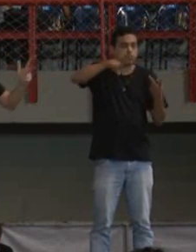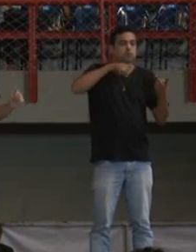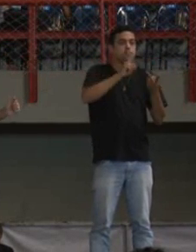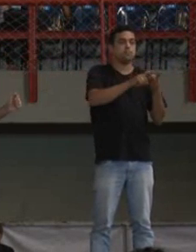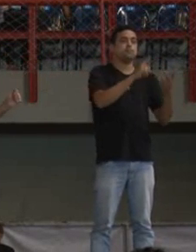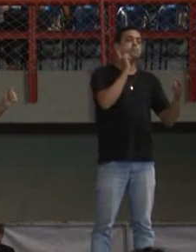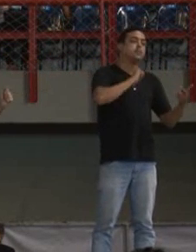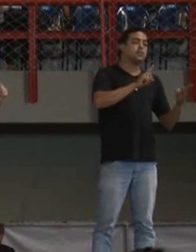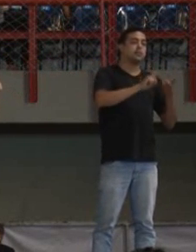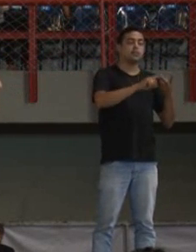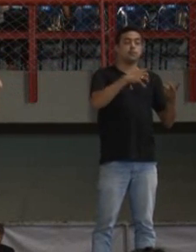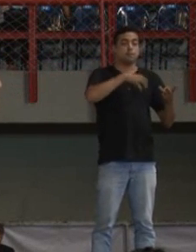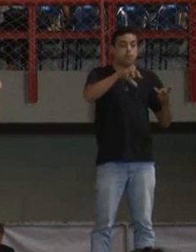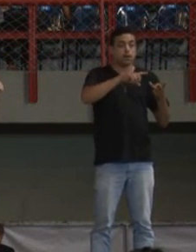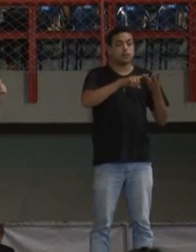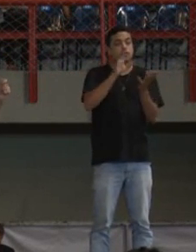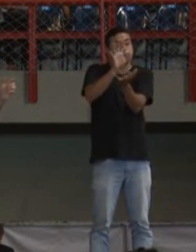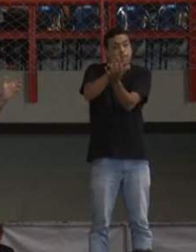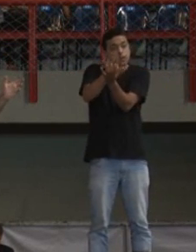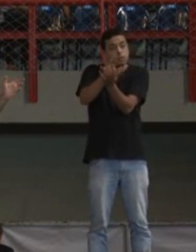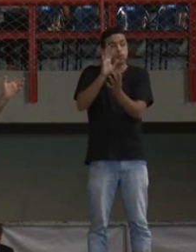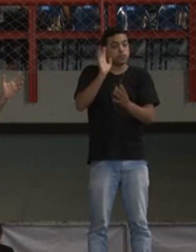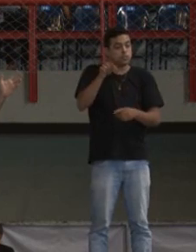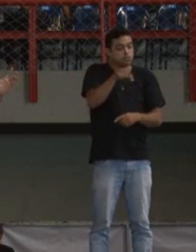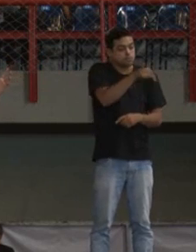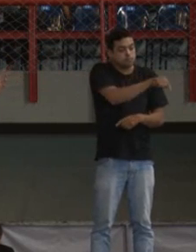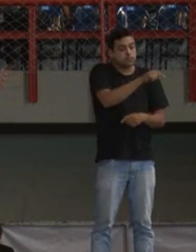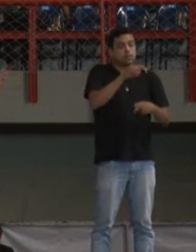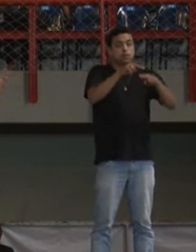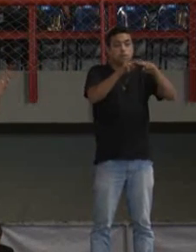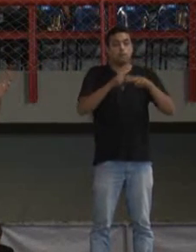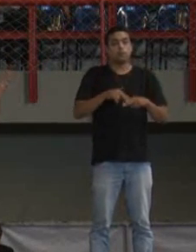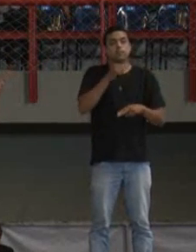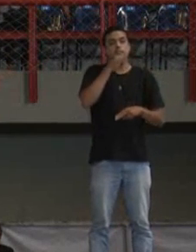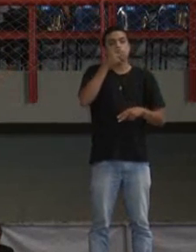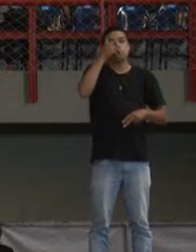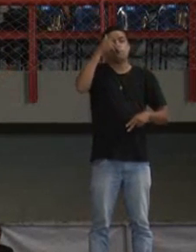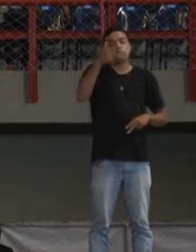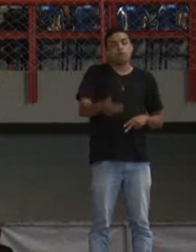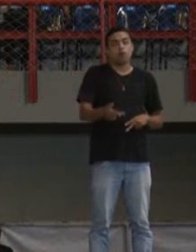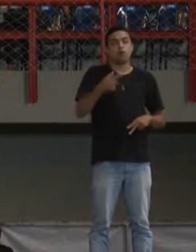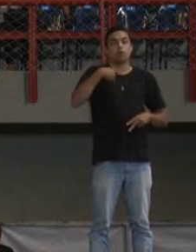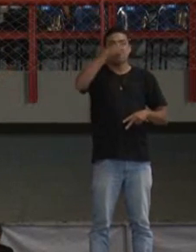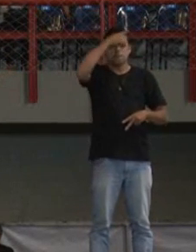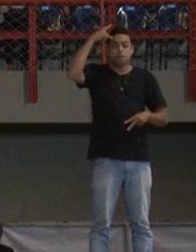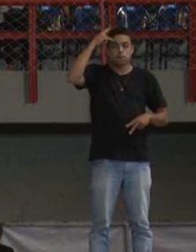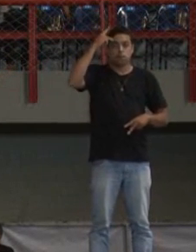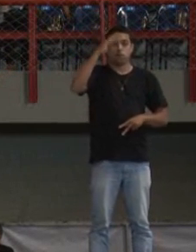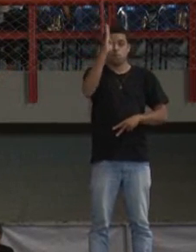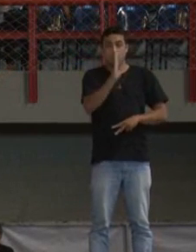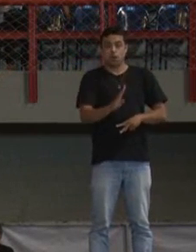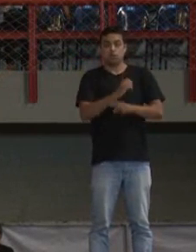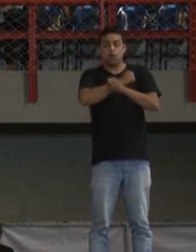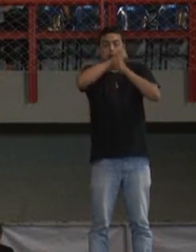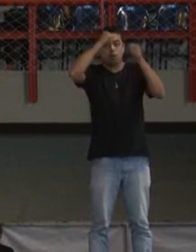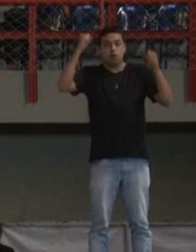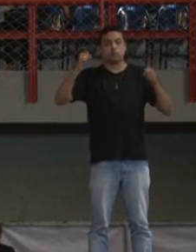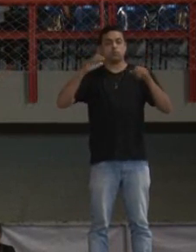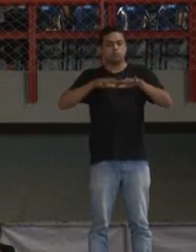de Revolução Pernambucana, e agora o gigante está acordando e está indo às